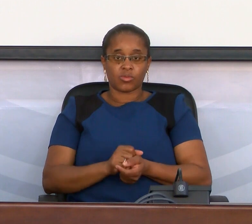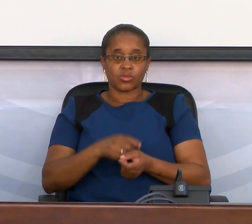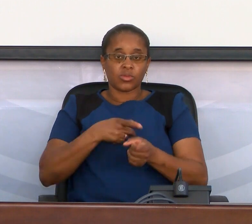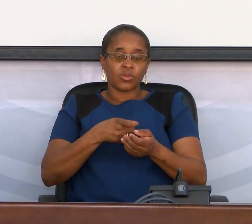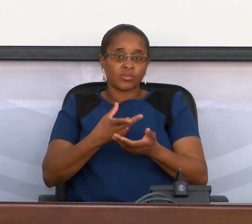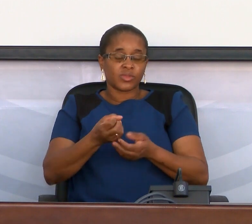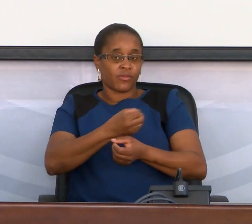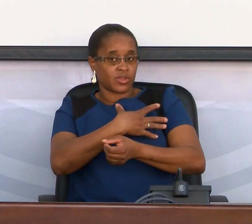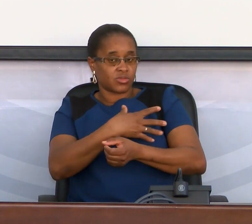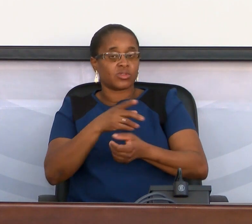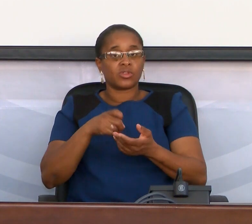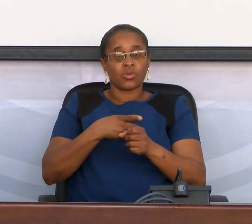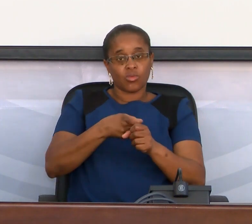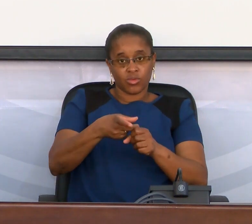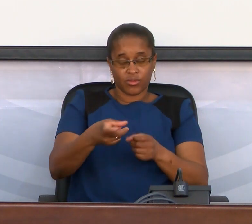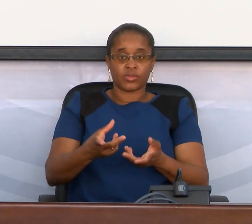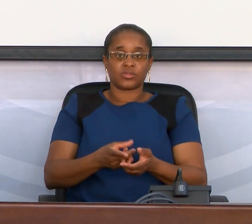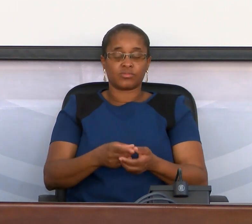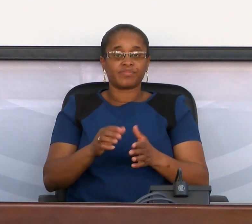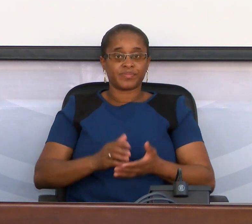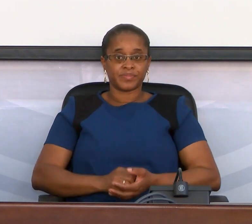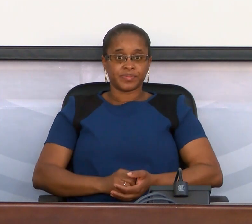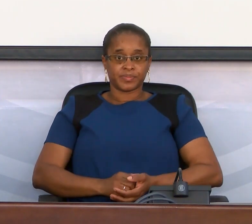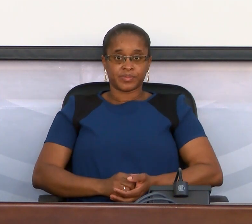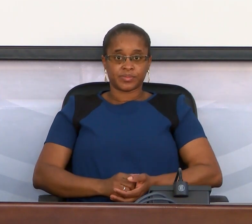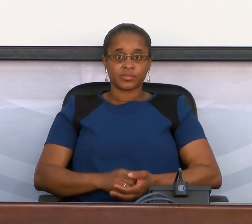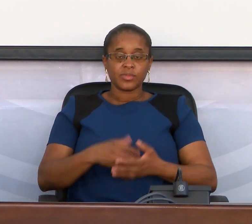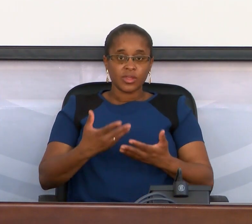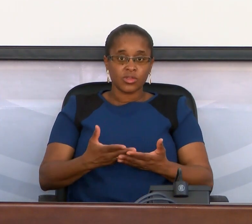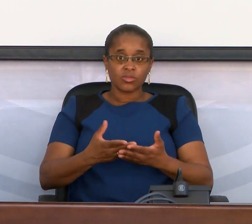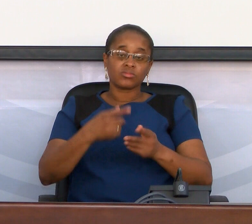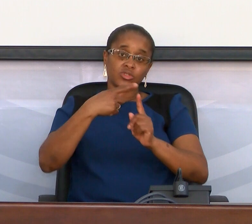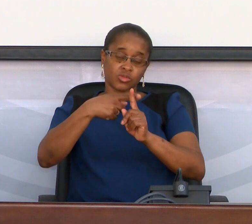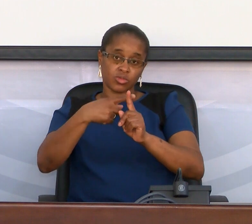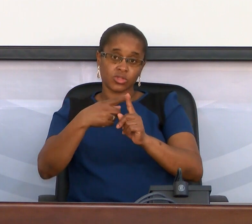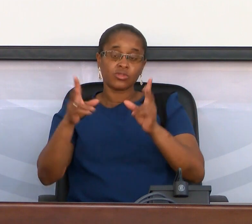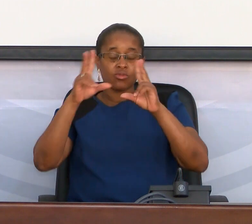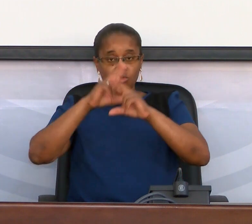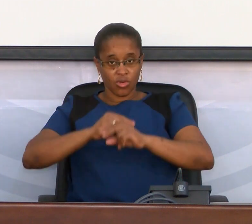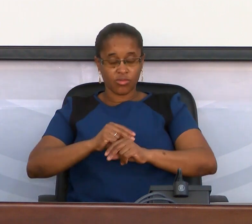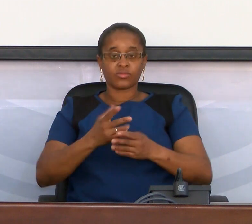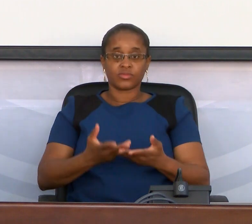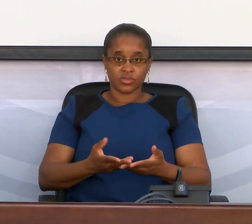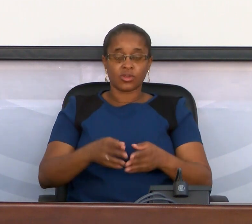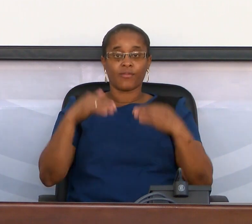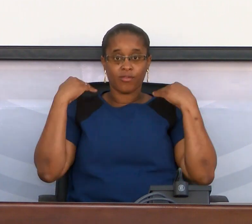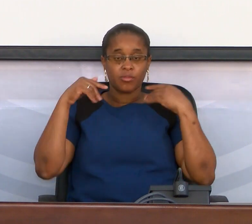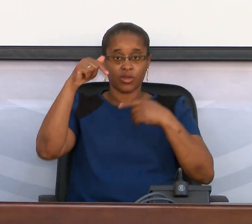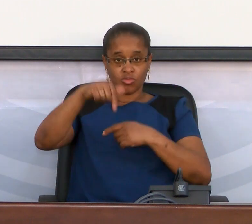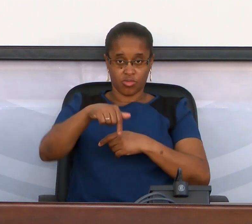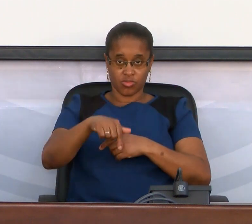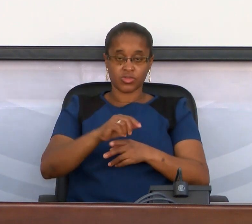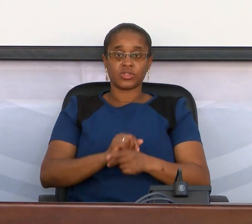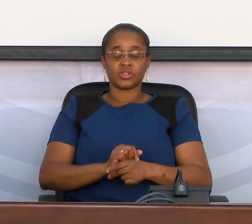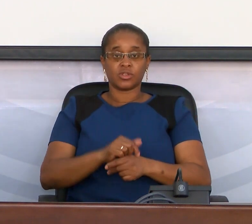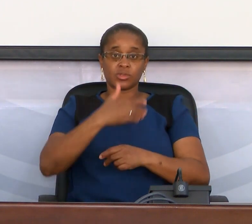novo coronavírus. A distribuição dos casos novos comunicados hoje